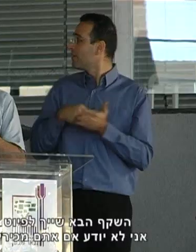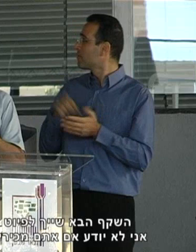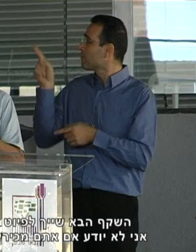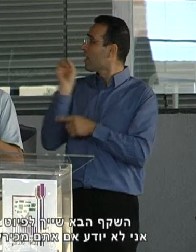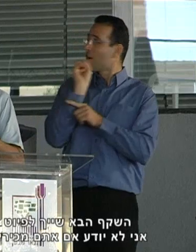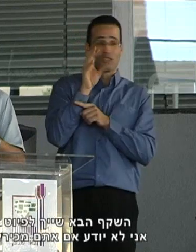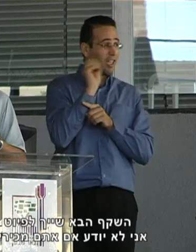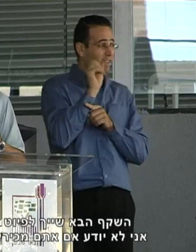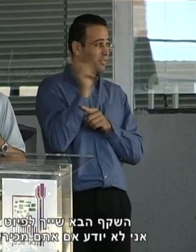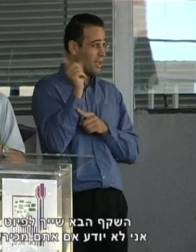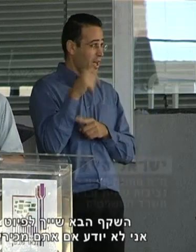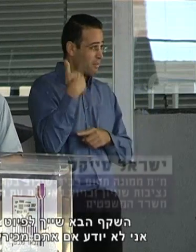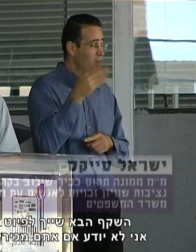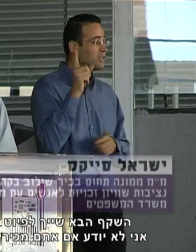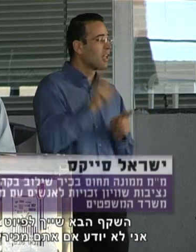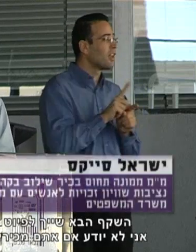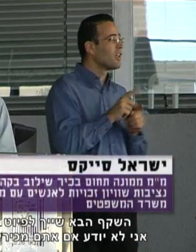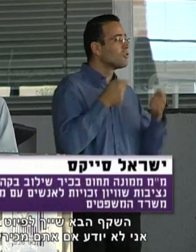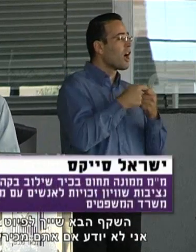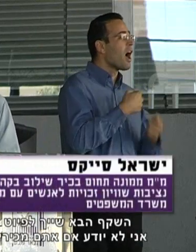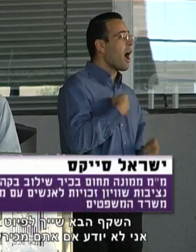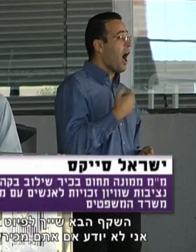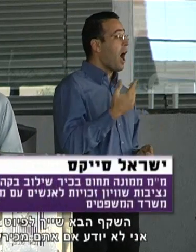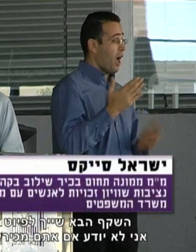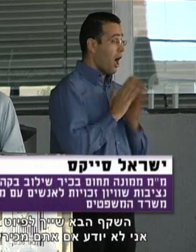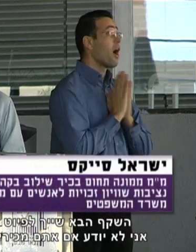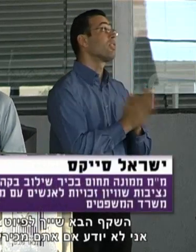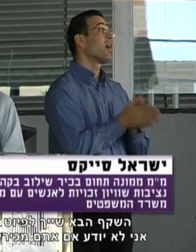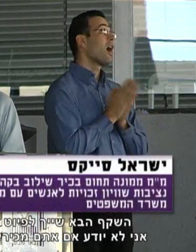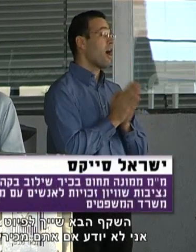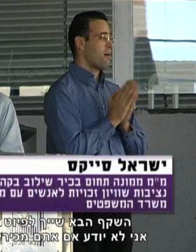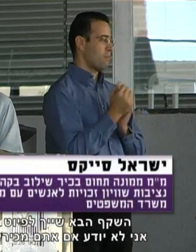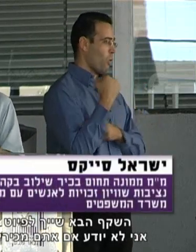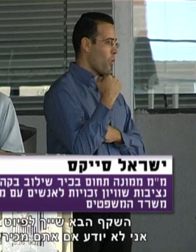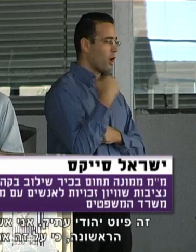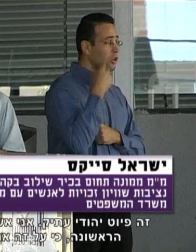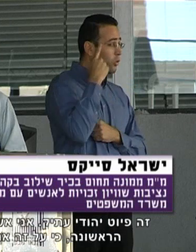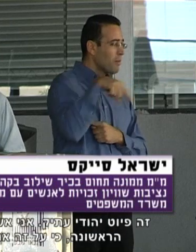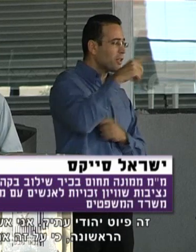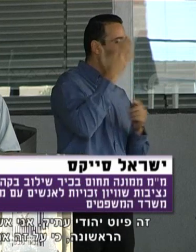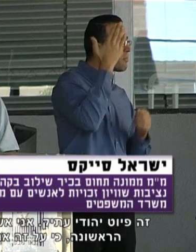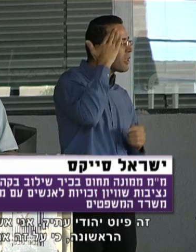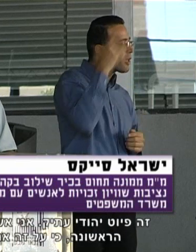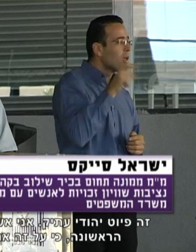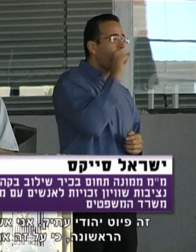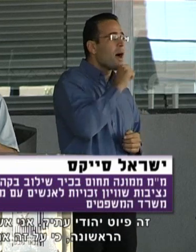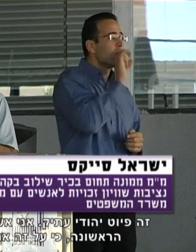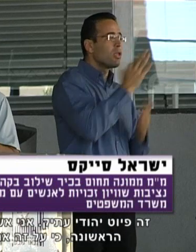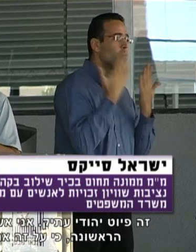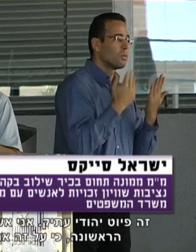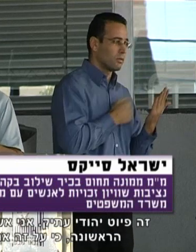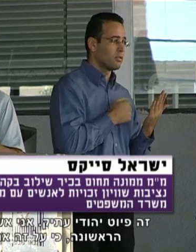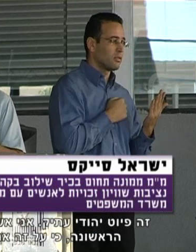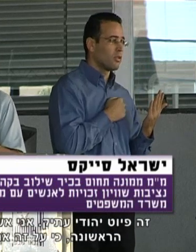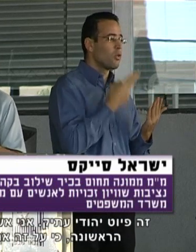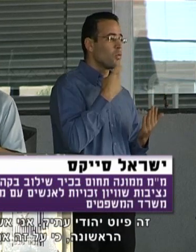השקף הבא שייך לפיוט אנה בכוח. לא יודע אם אתם מכירים את הפיוט, זה פיוט יהודי עתיק.